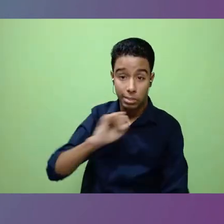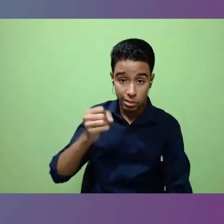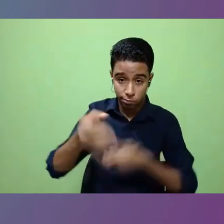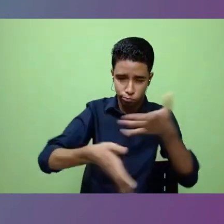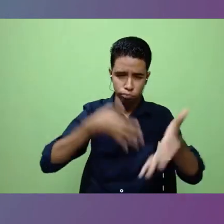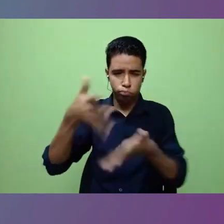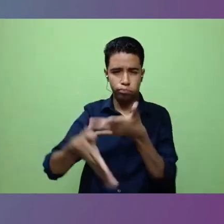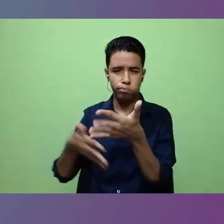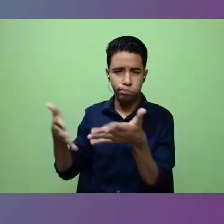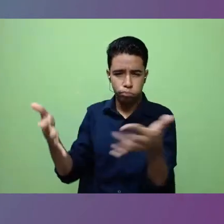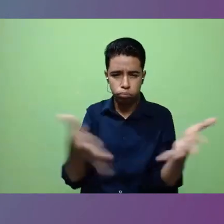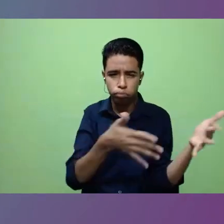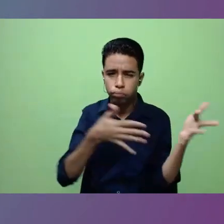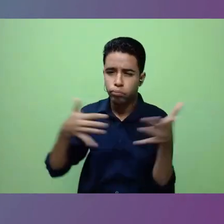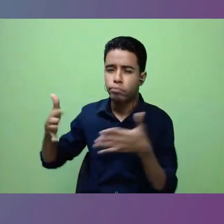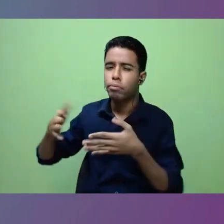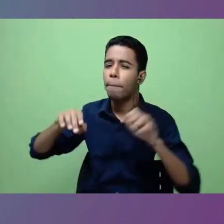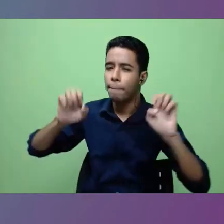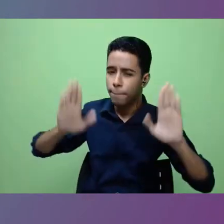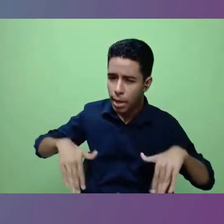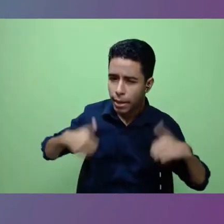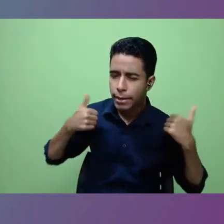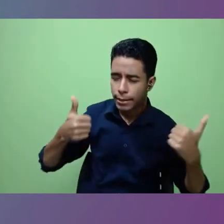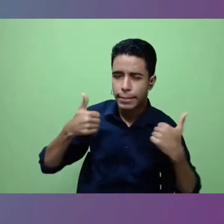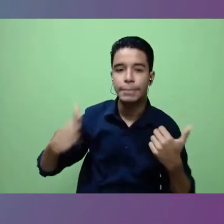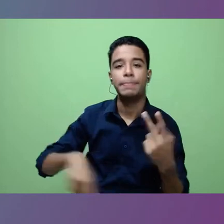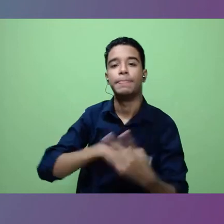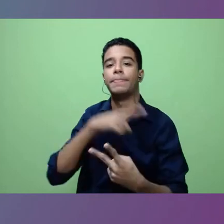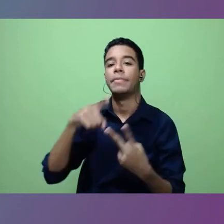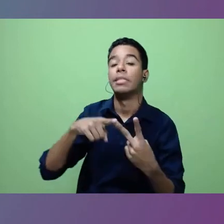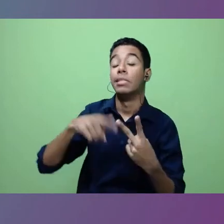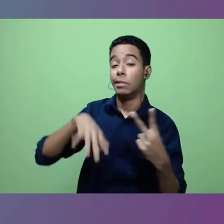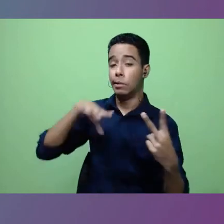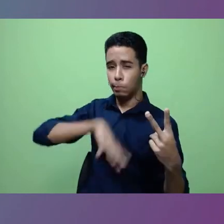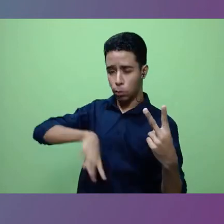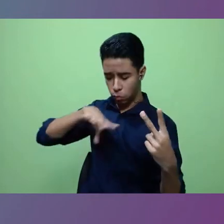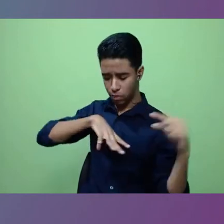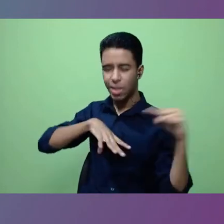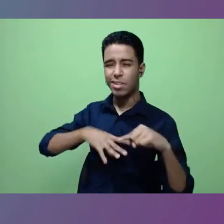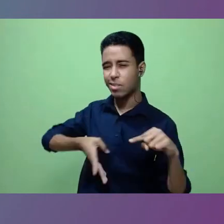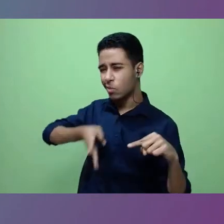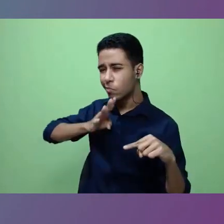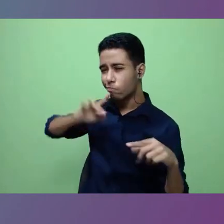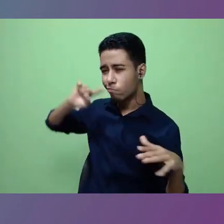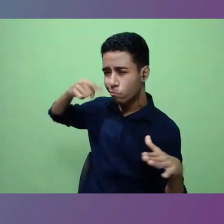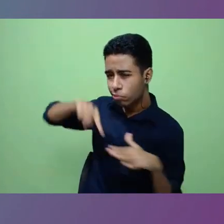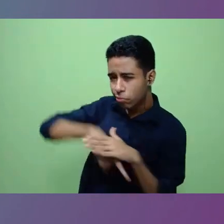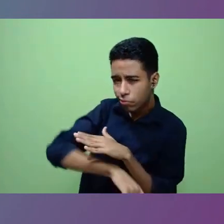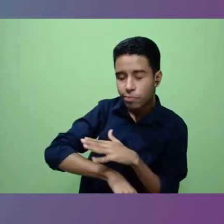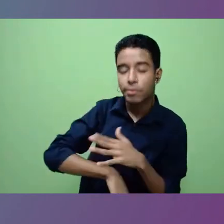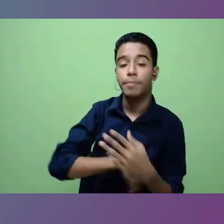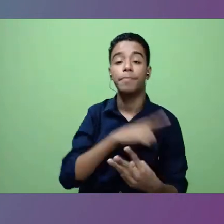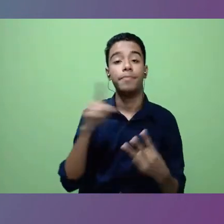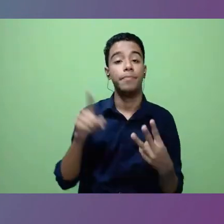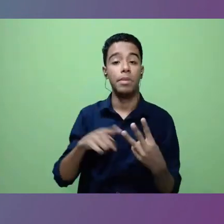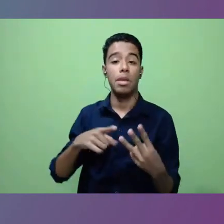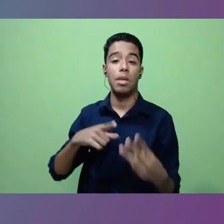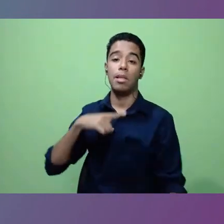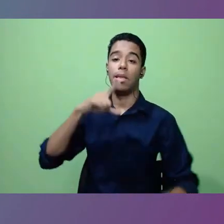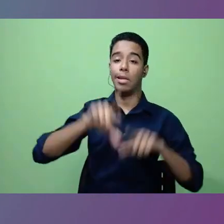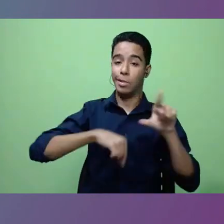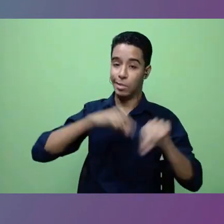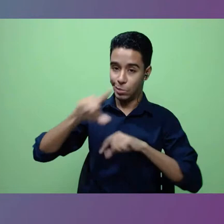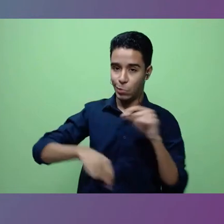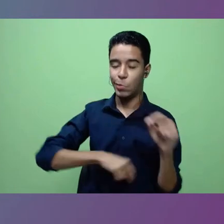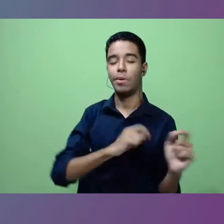bom conhecimento de português, e se você tem uma estratégia tradutória que faz você sair de um e chegar no outro, você não